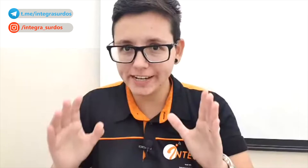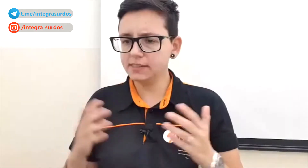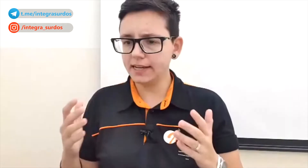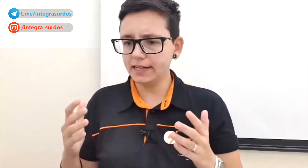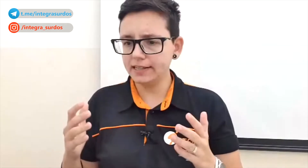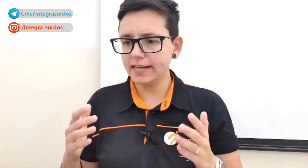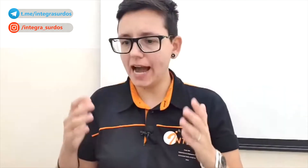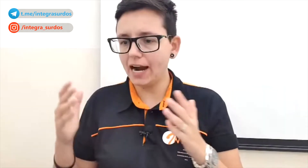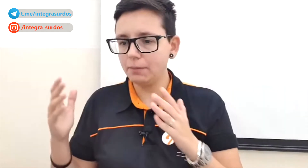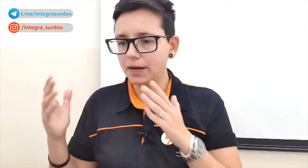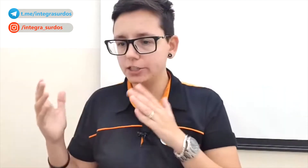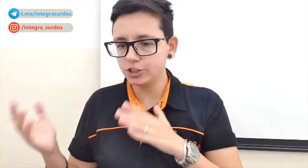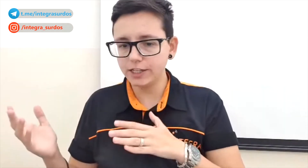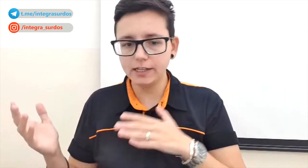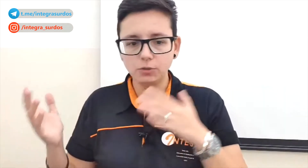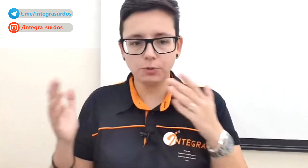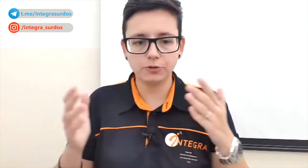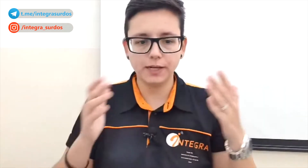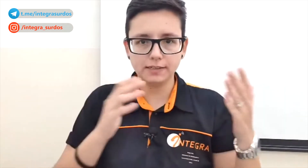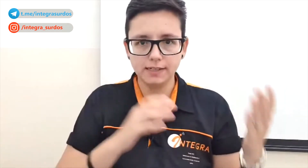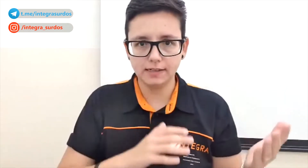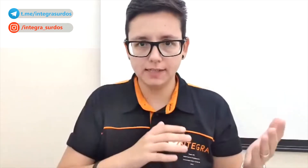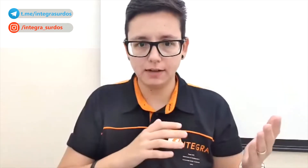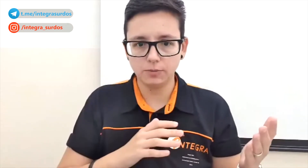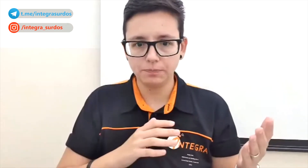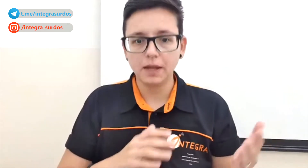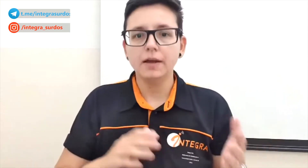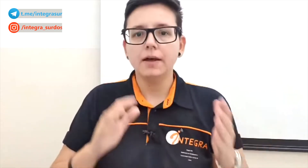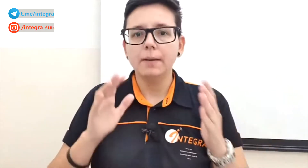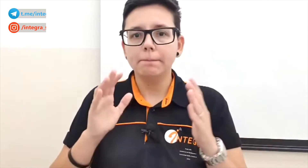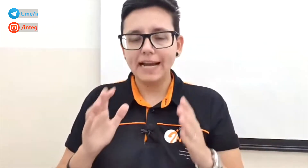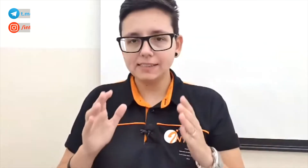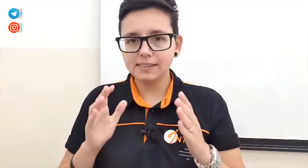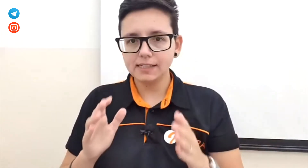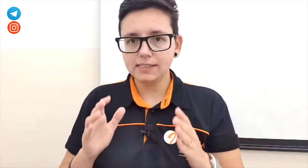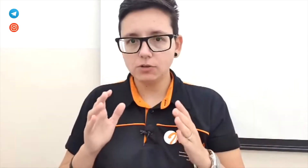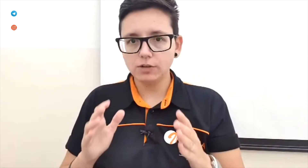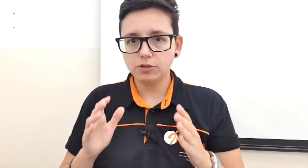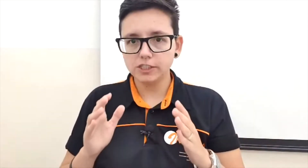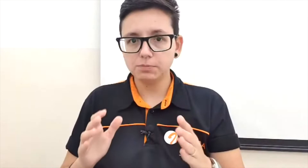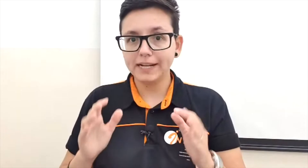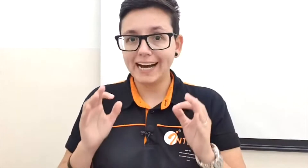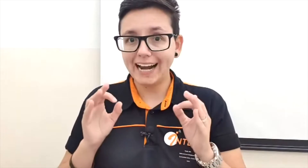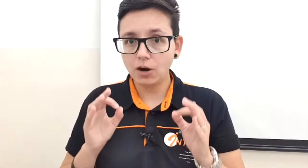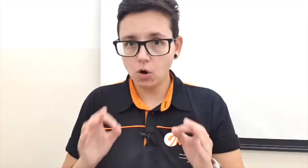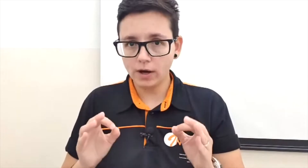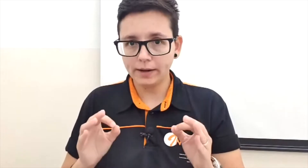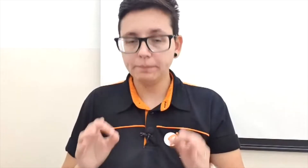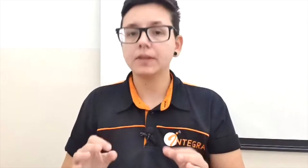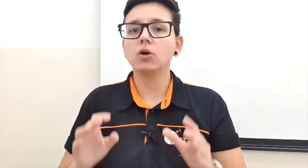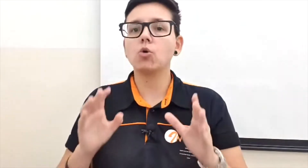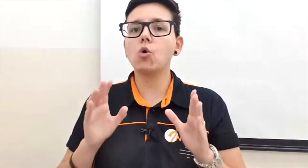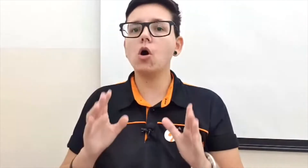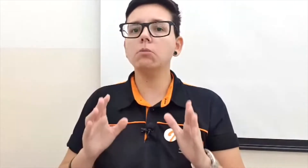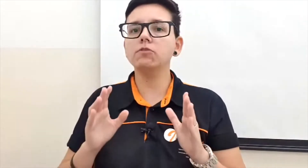assim, Aline? Armadilha do português sinalizado. Presta atenção que eu vou te explicar agora como